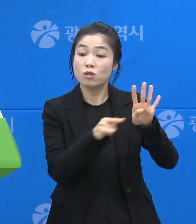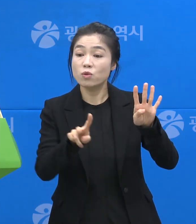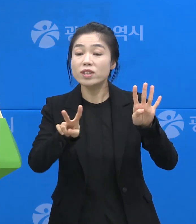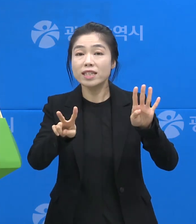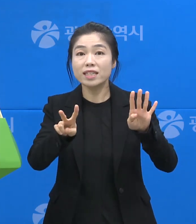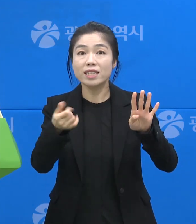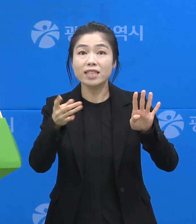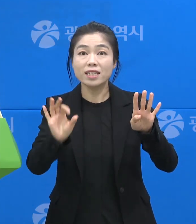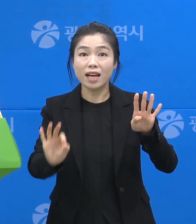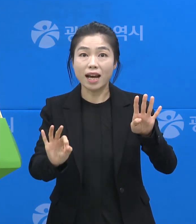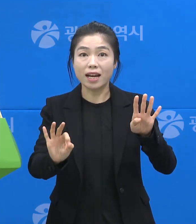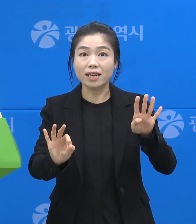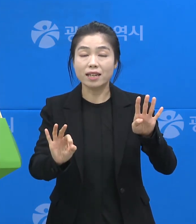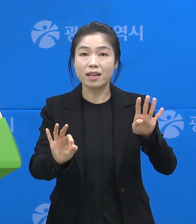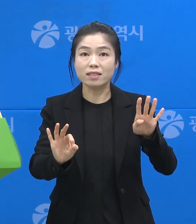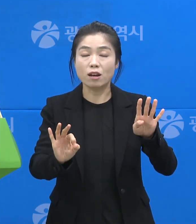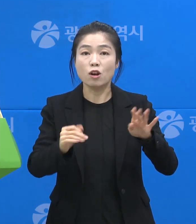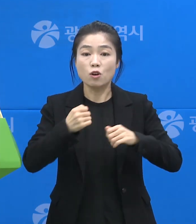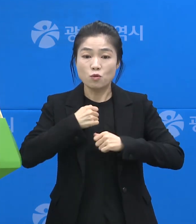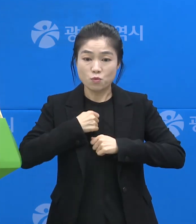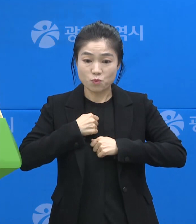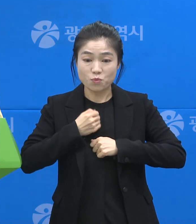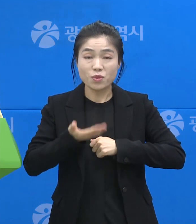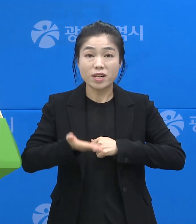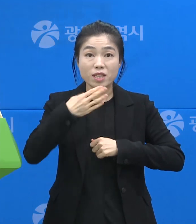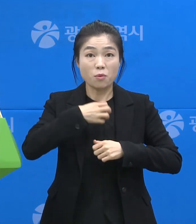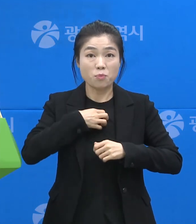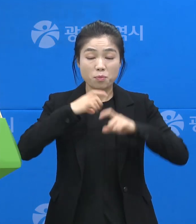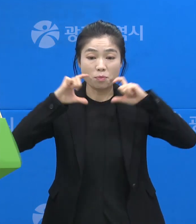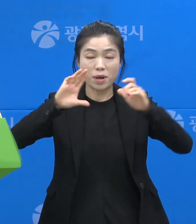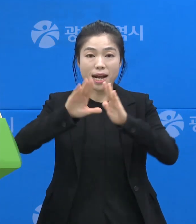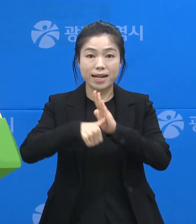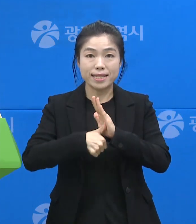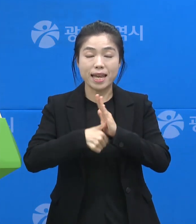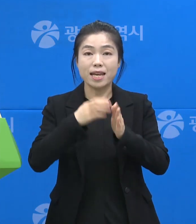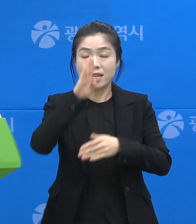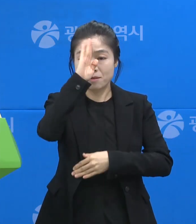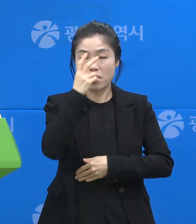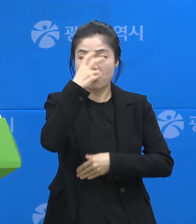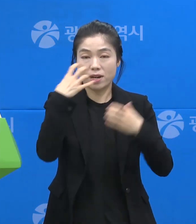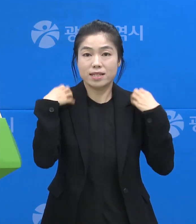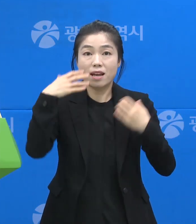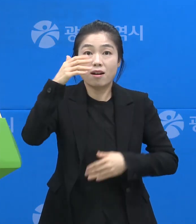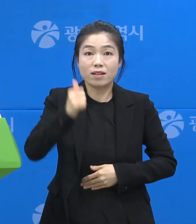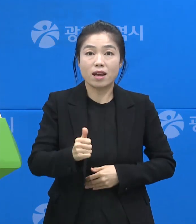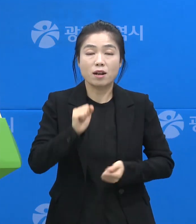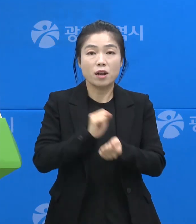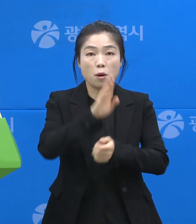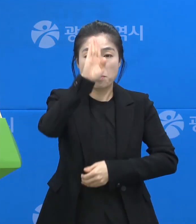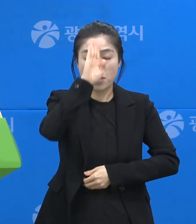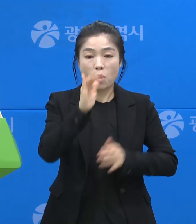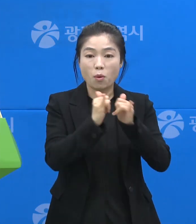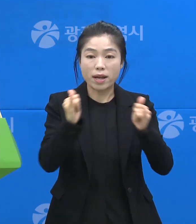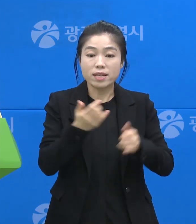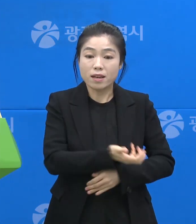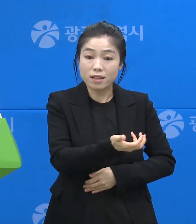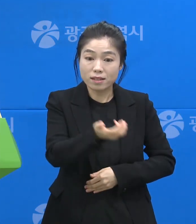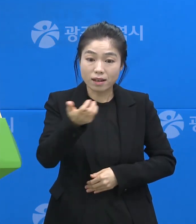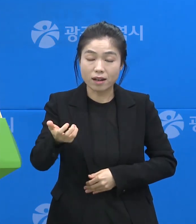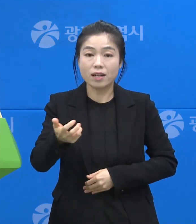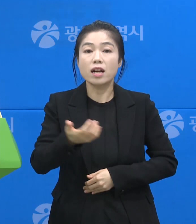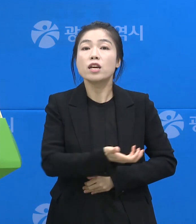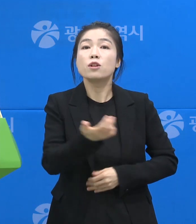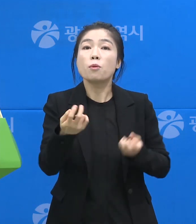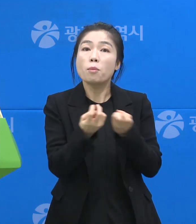2항에서 주의 이상 위기 경보 시 질병관리청장이 감염병 환자의 이동 경로, 이동